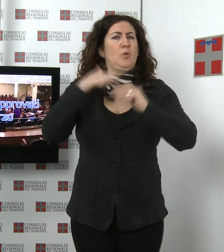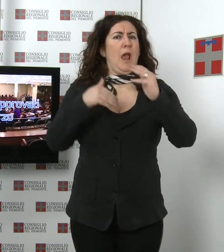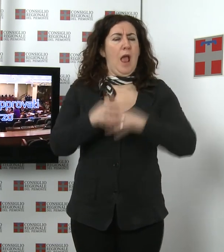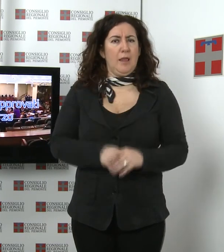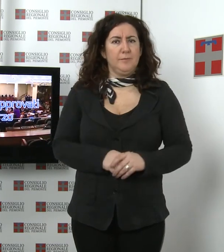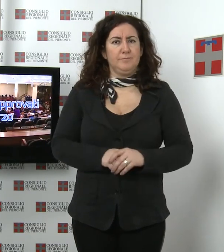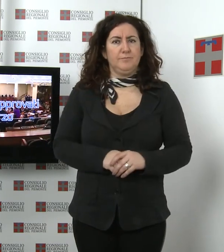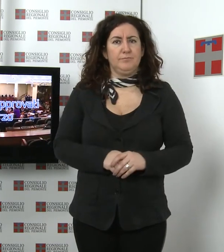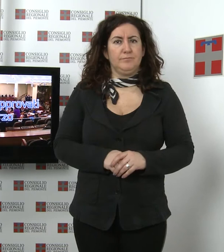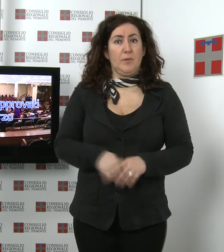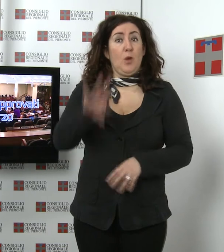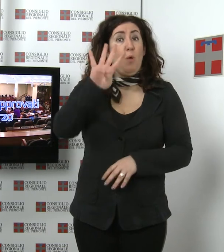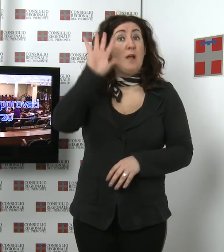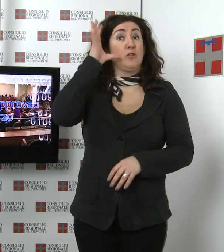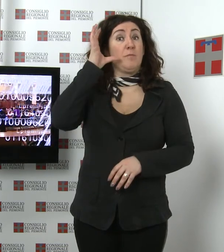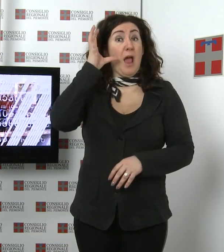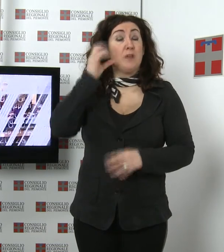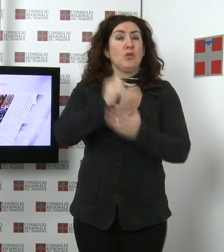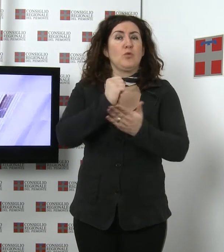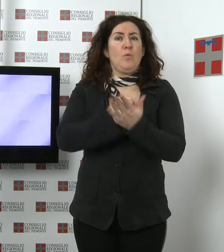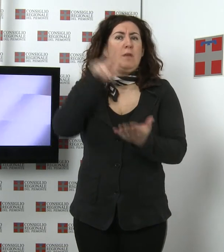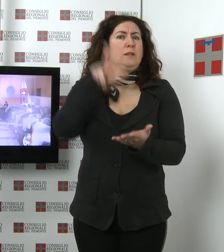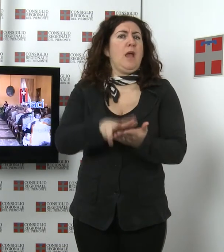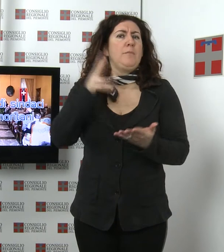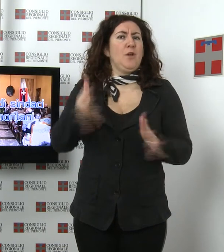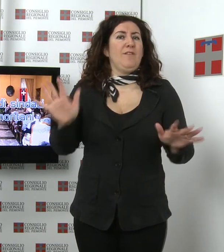Documenti approvati il 4 marzo.